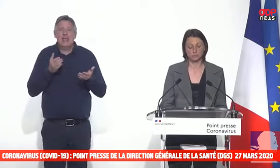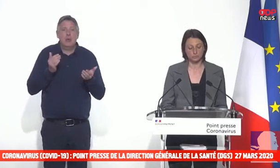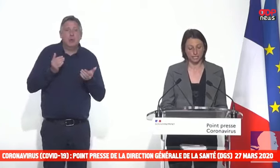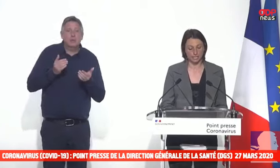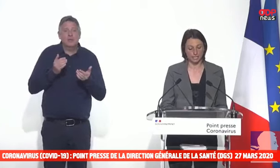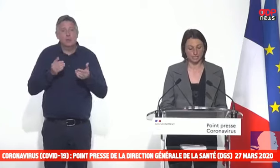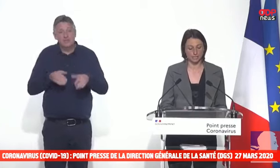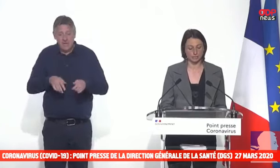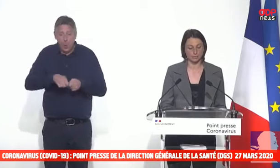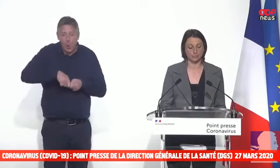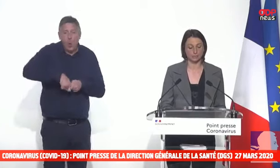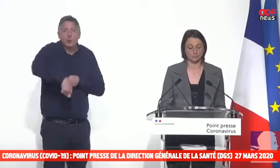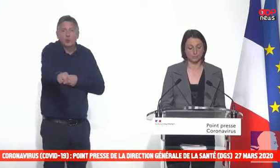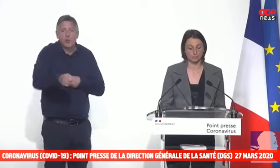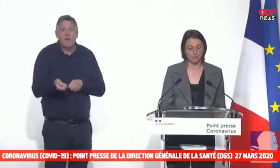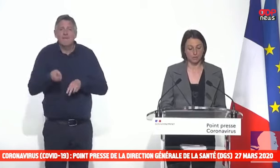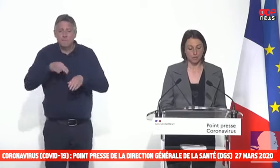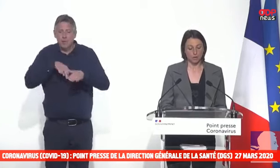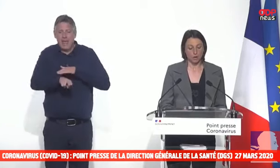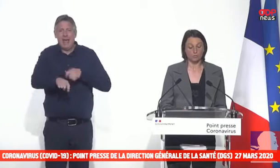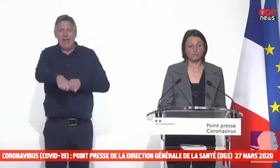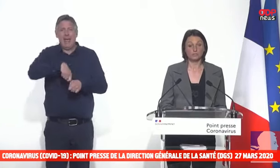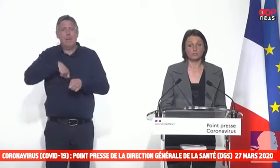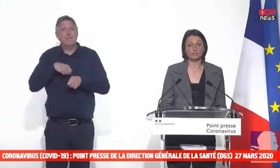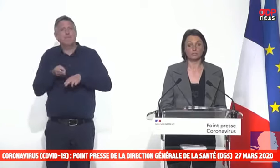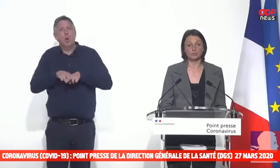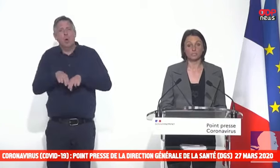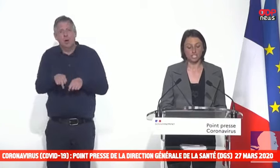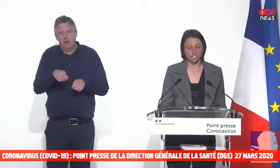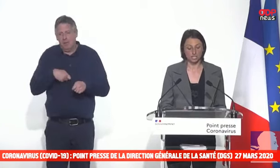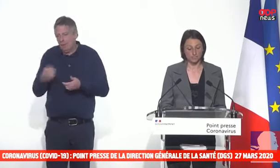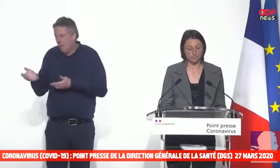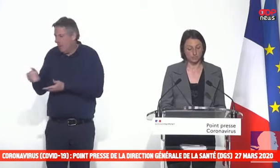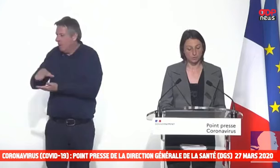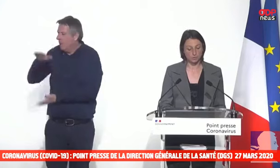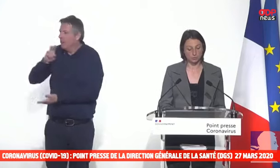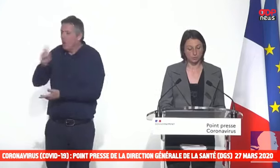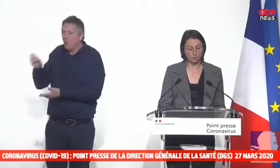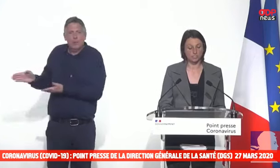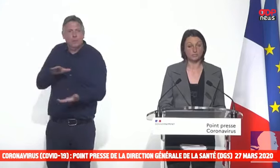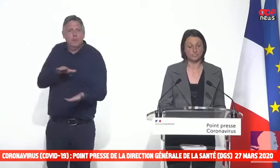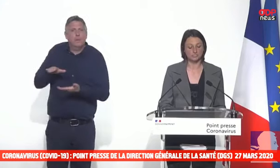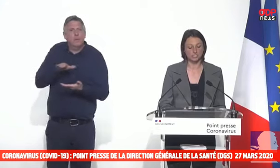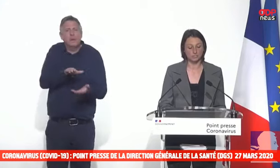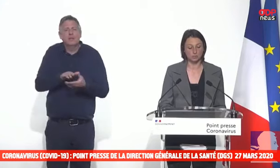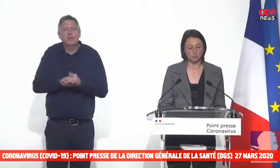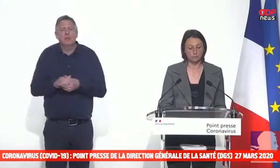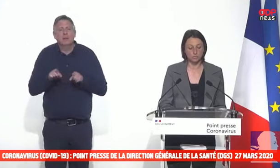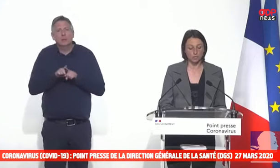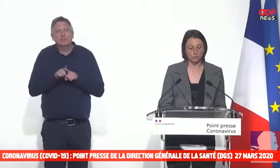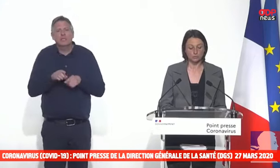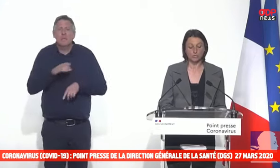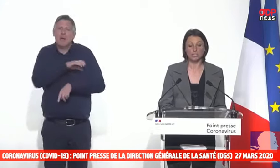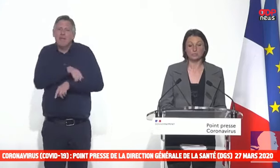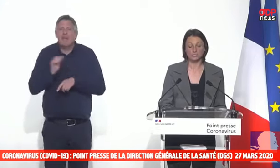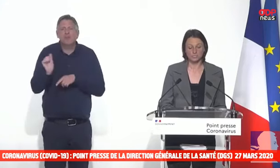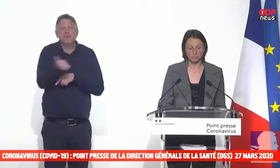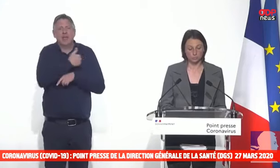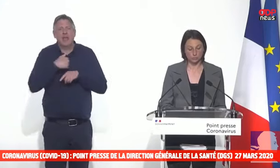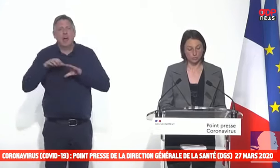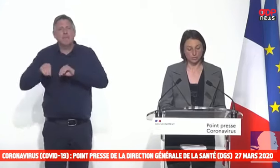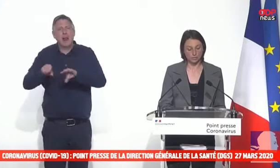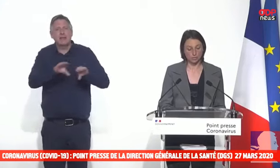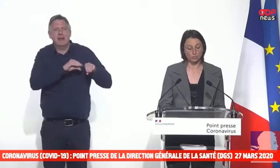les housses funéraires et les cercueils. Enfin, nous avons demandé à chaque préfet de département d'identifier des lieux où, en cas de